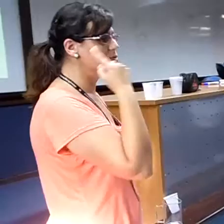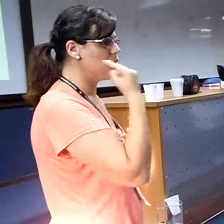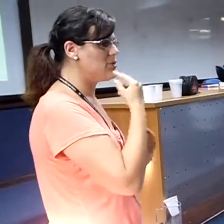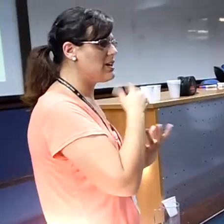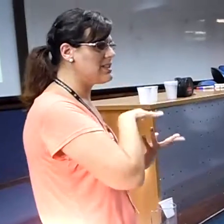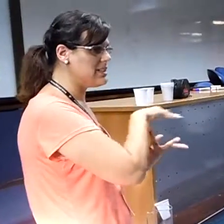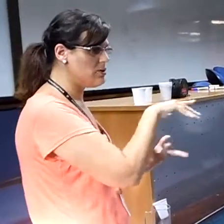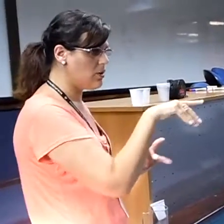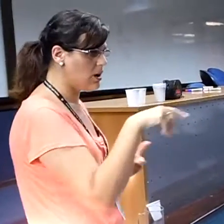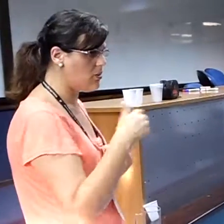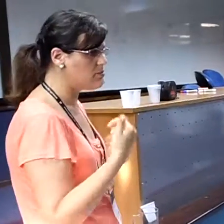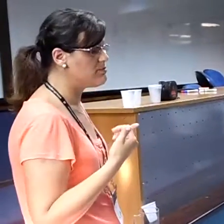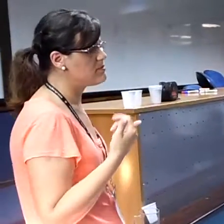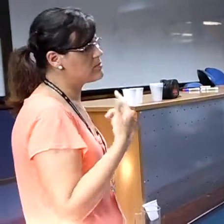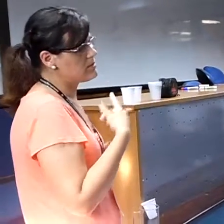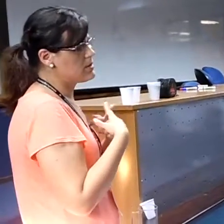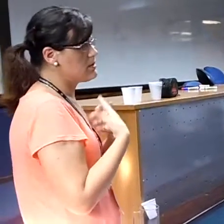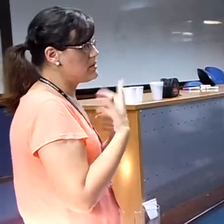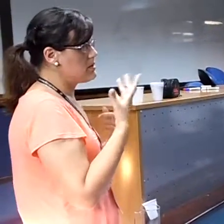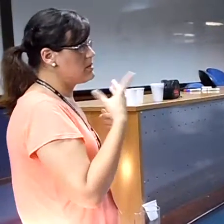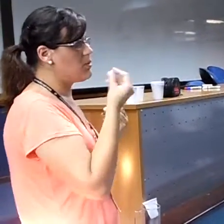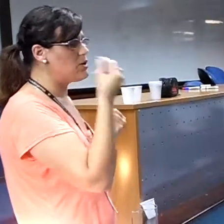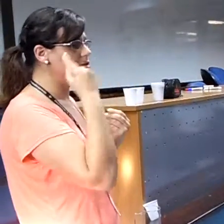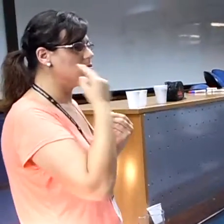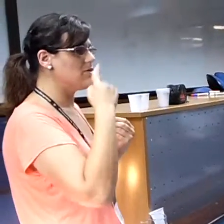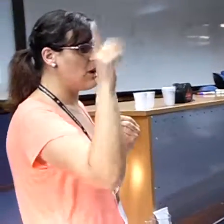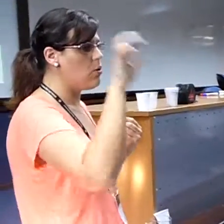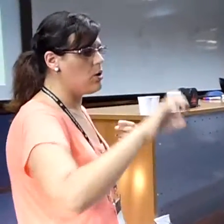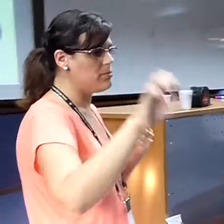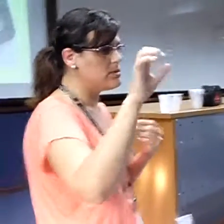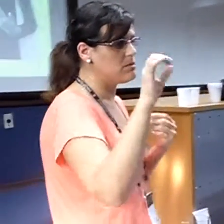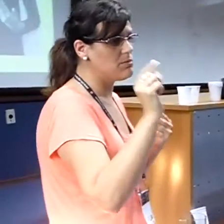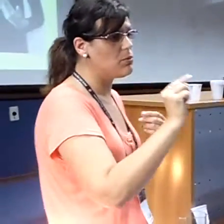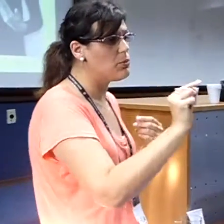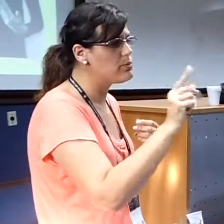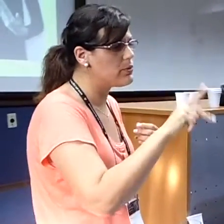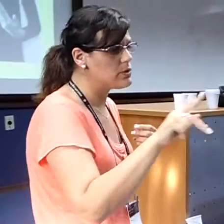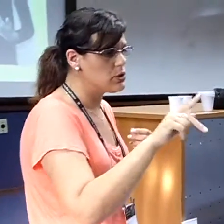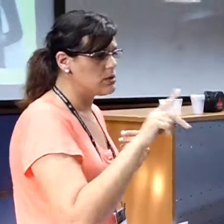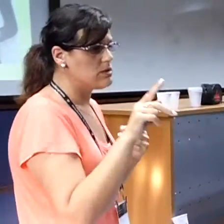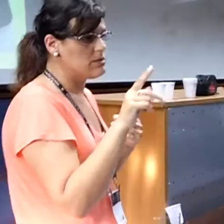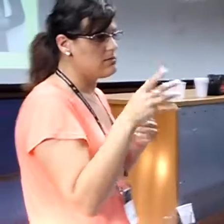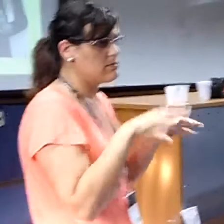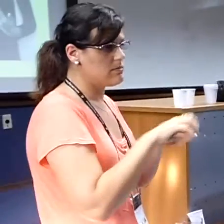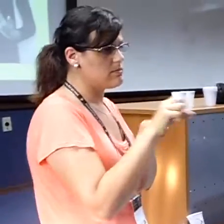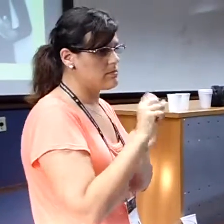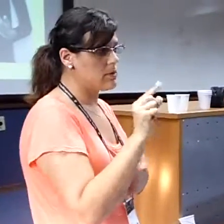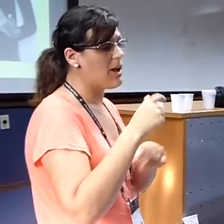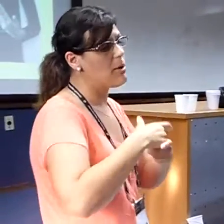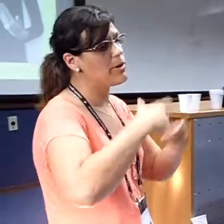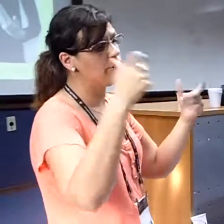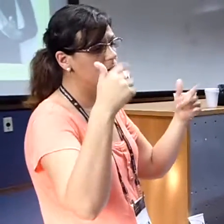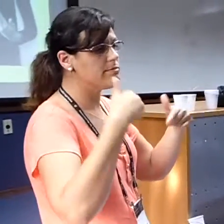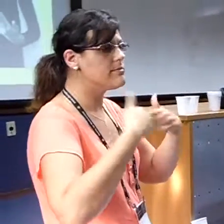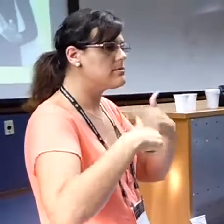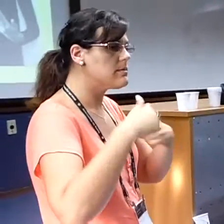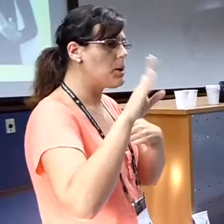Portugal, né? Um congresso de estudos em Portugal. Vieram muitos estudos da Europa, tinha, né? A maioria